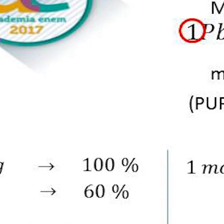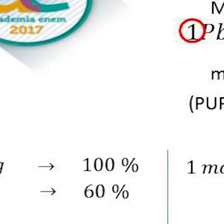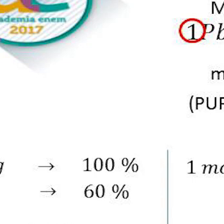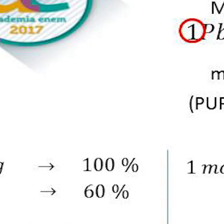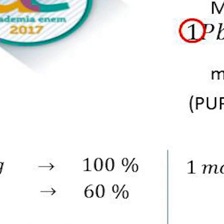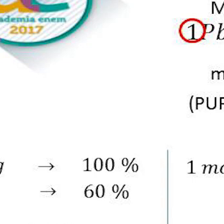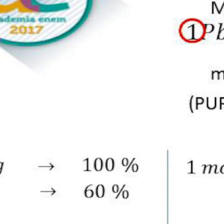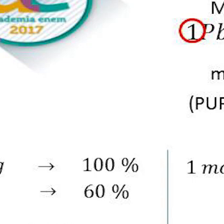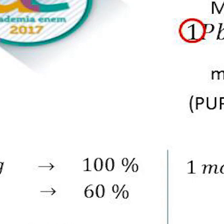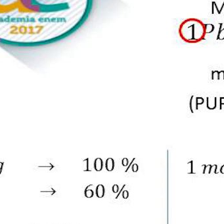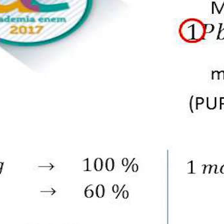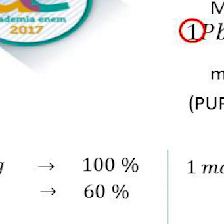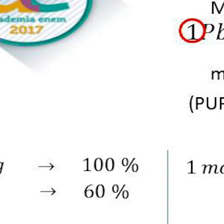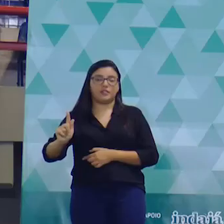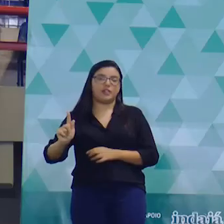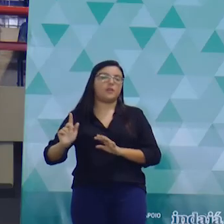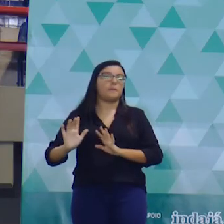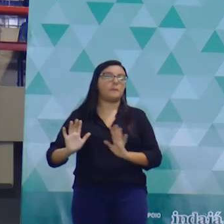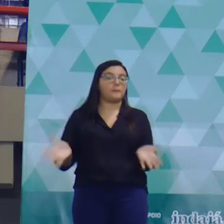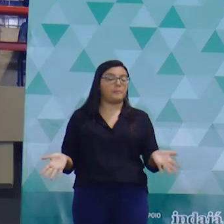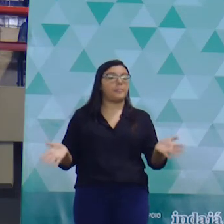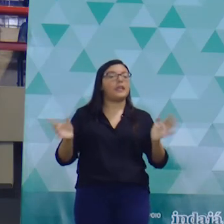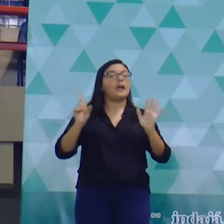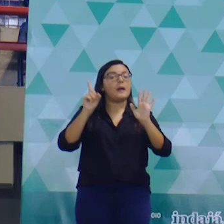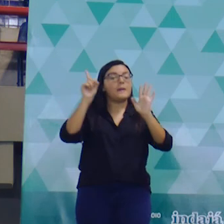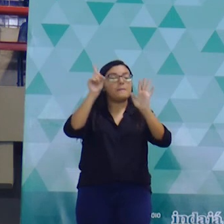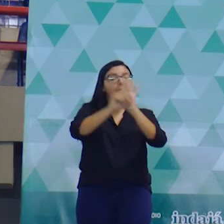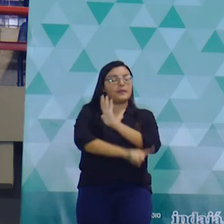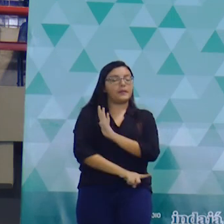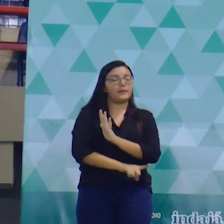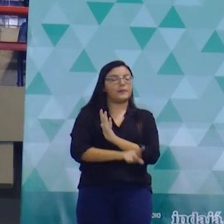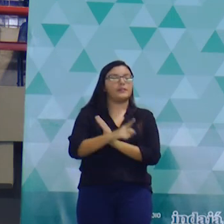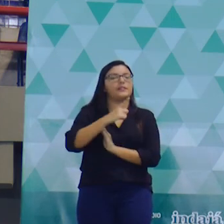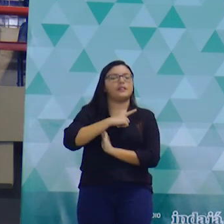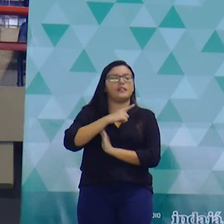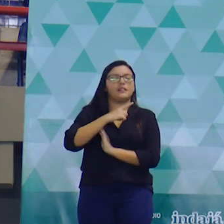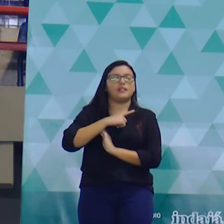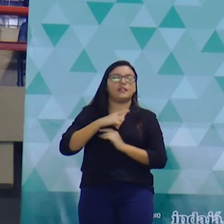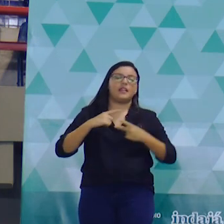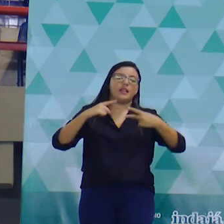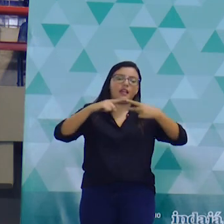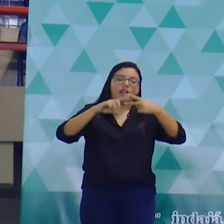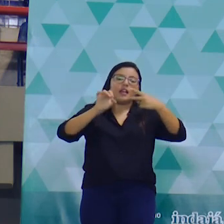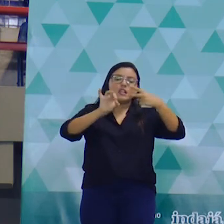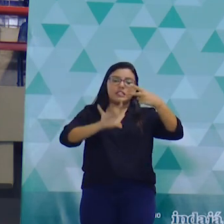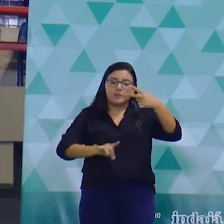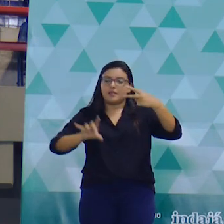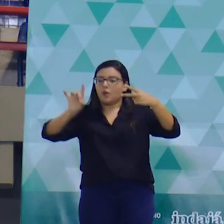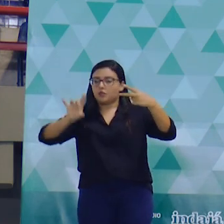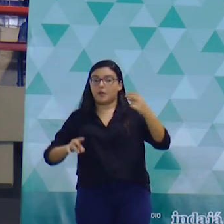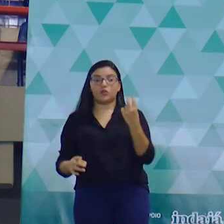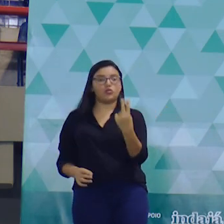2,9 quilogramas. Essa questão, ela envolve 2 casos especiais ao mesmo tempo.